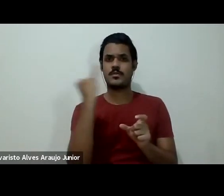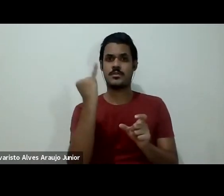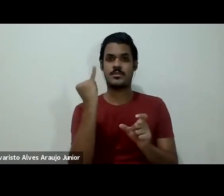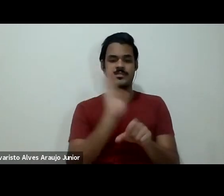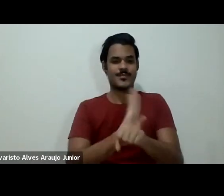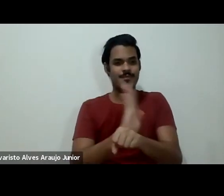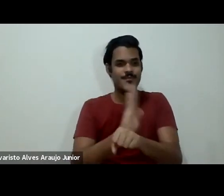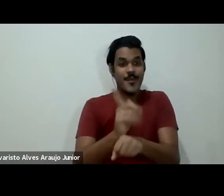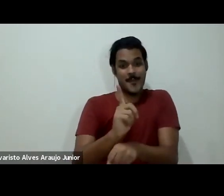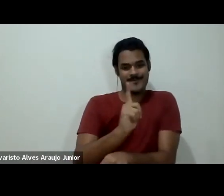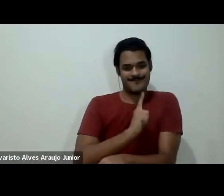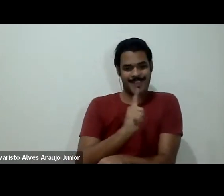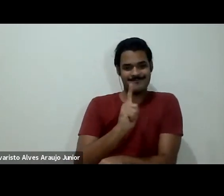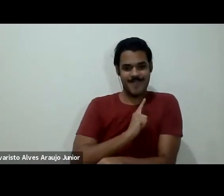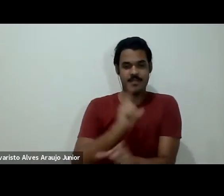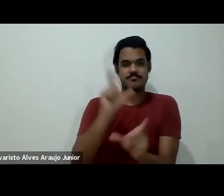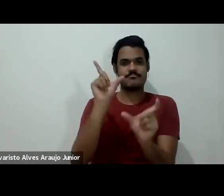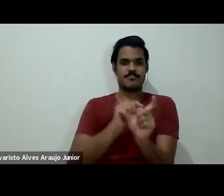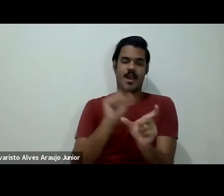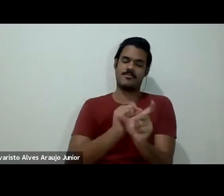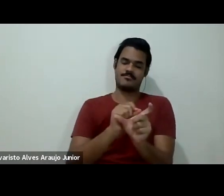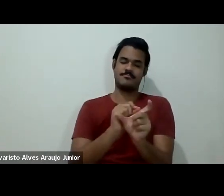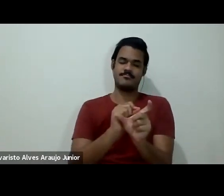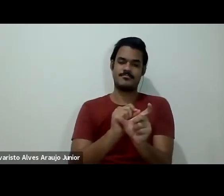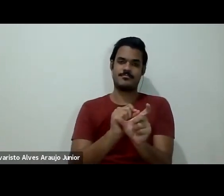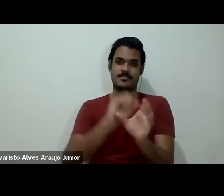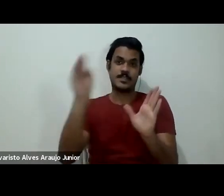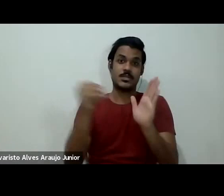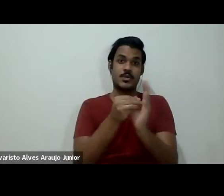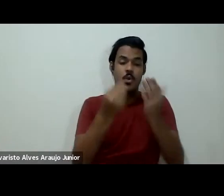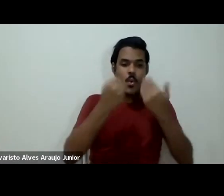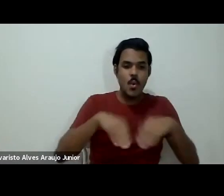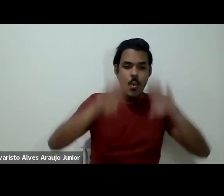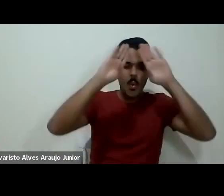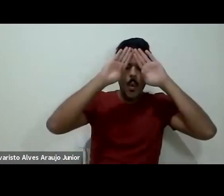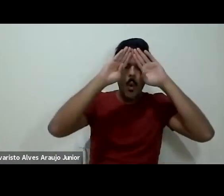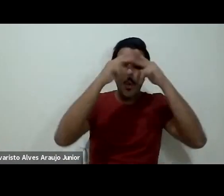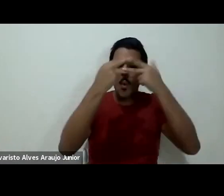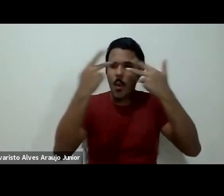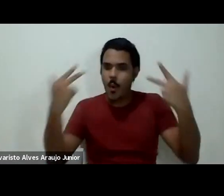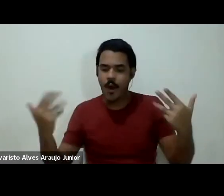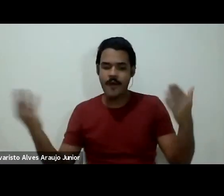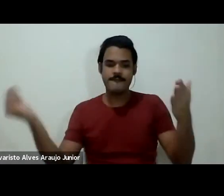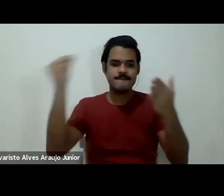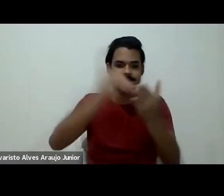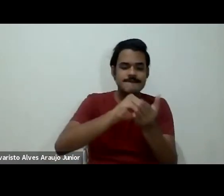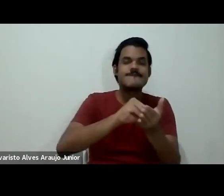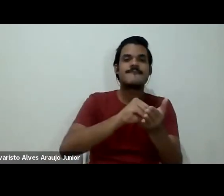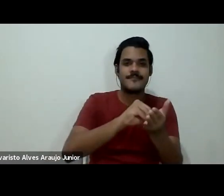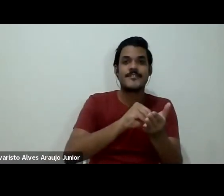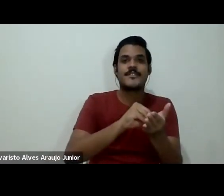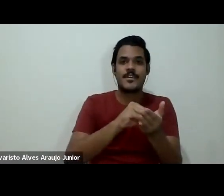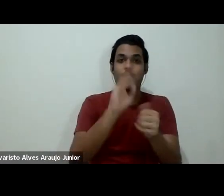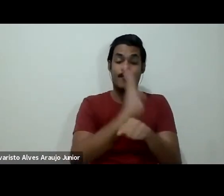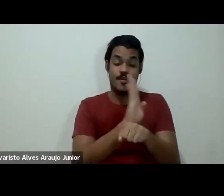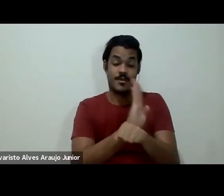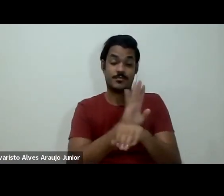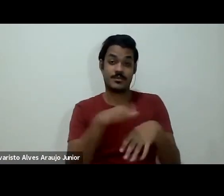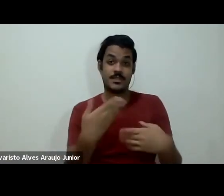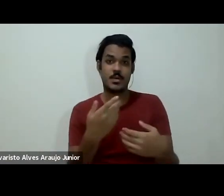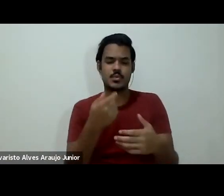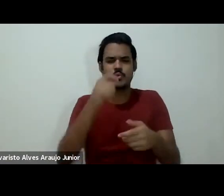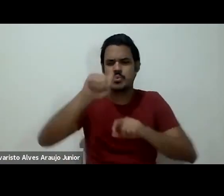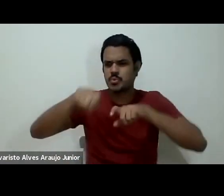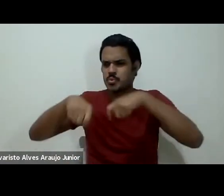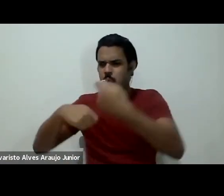filme, né, trazendo os orixás, pautando os orixás. Então, sem esses sinais, não